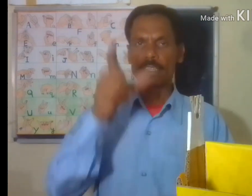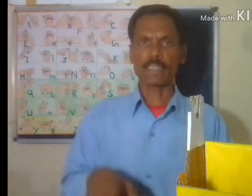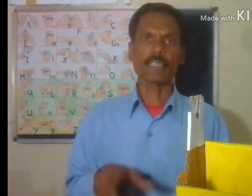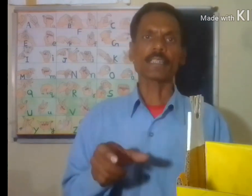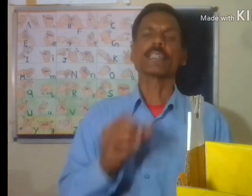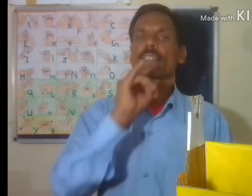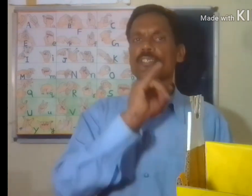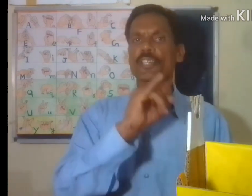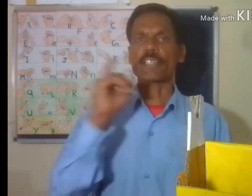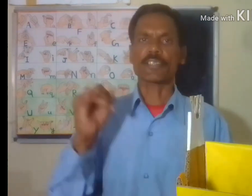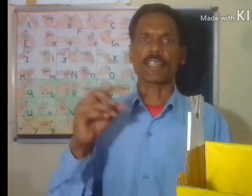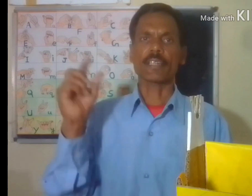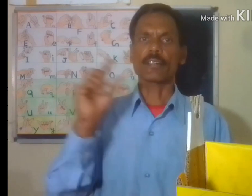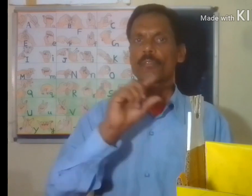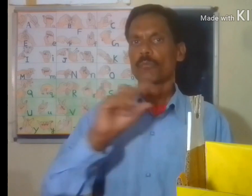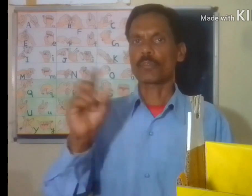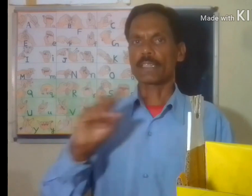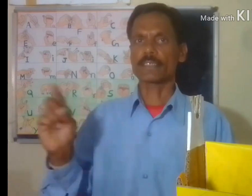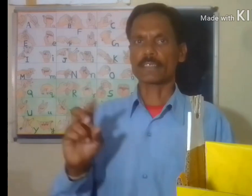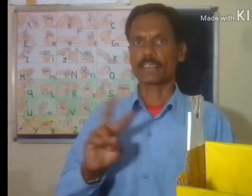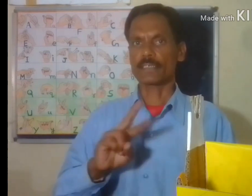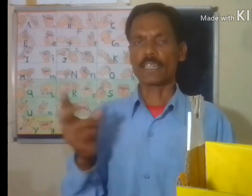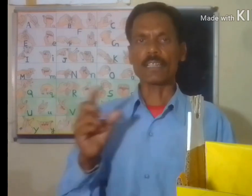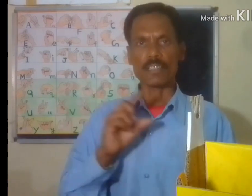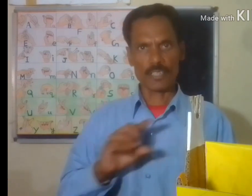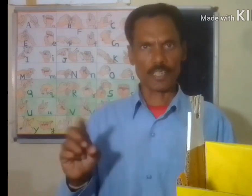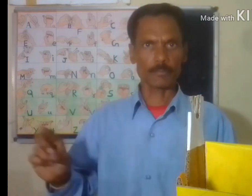वाले छः छः words या शब्द